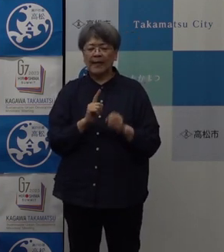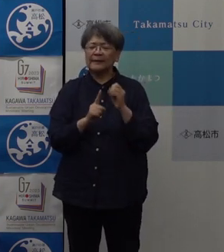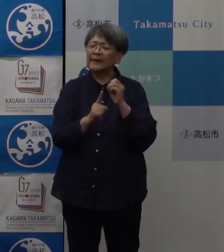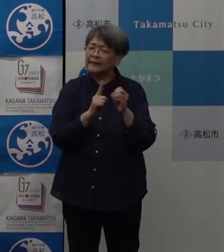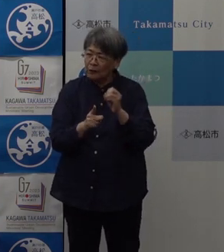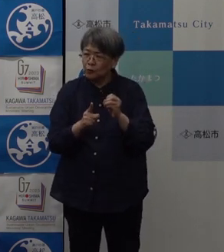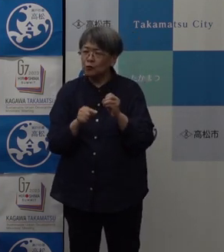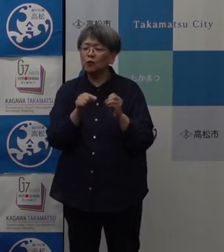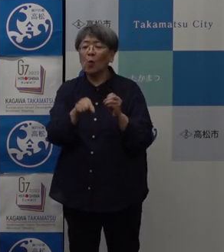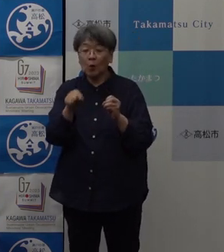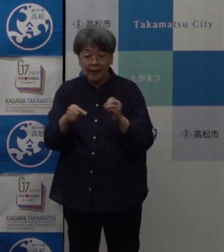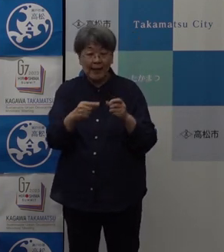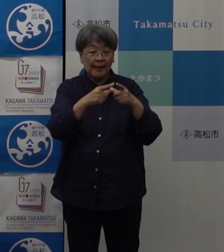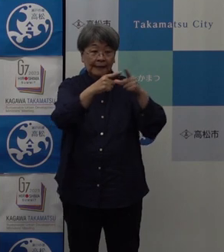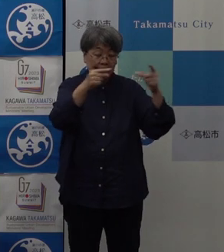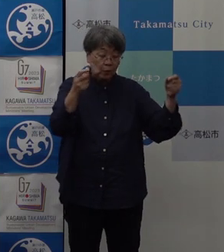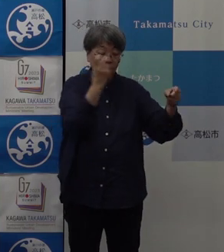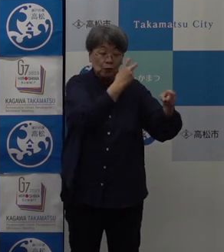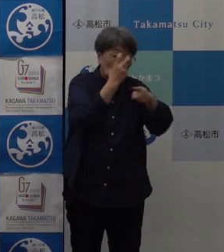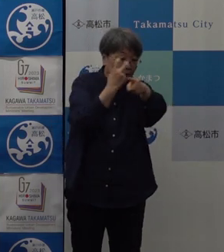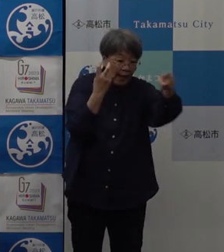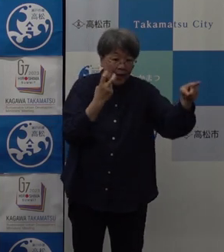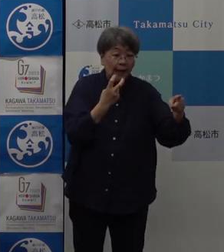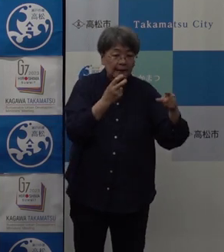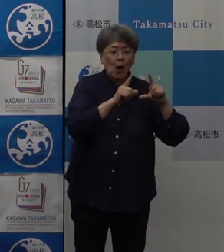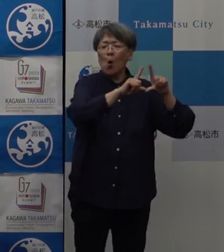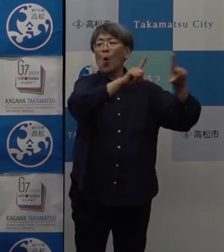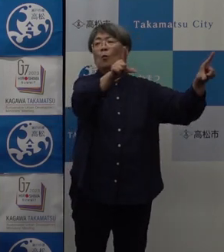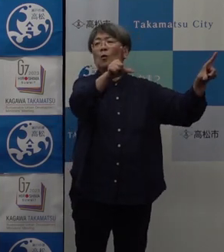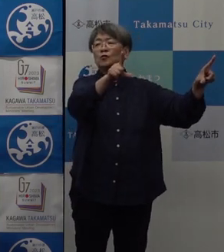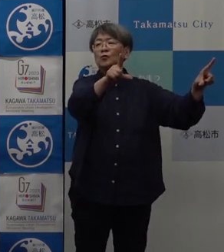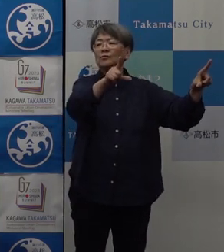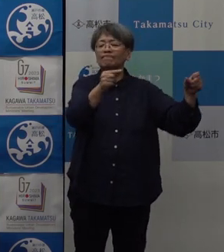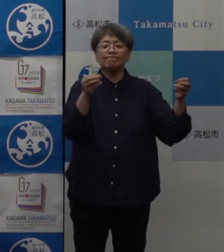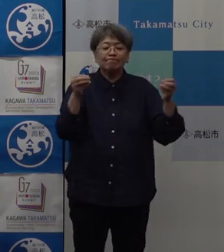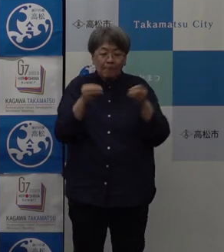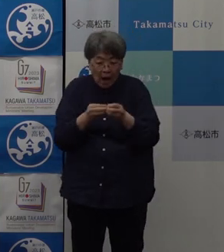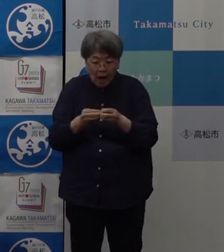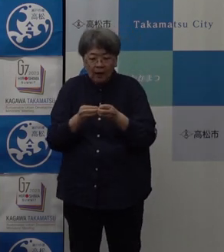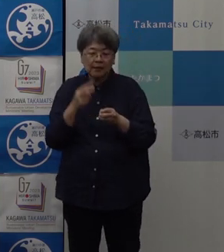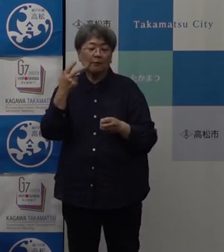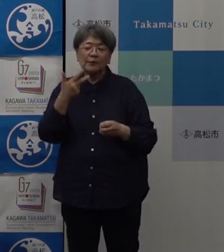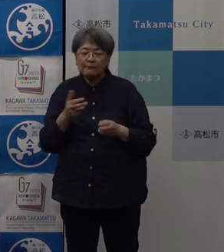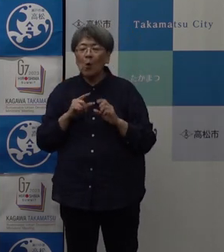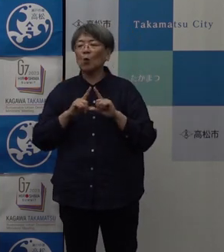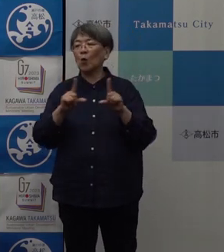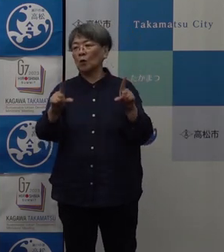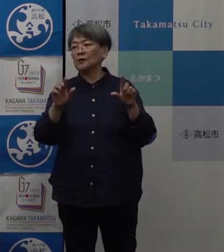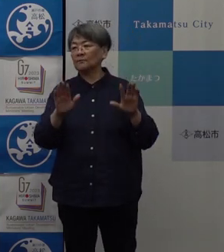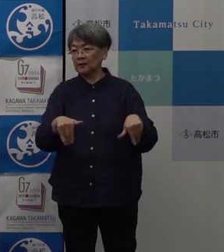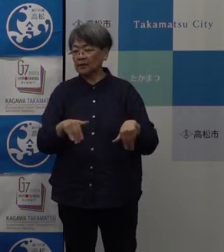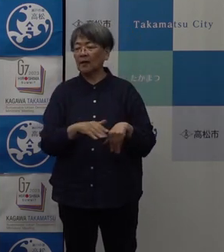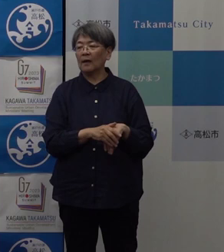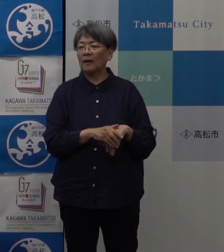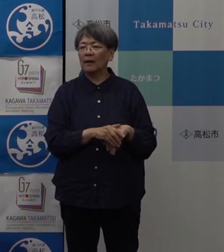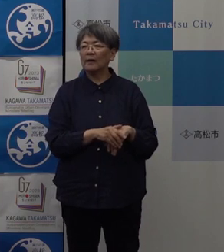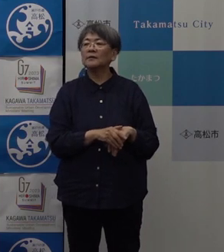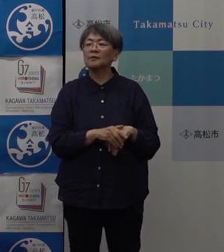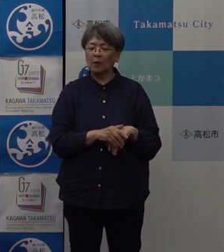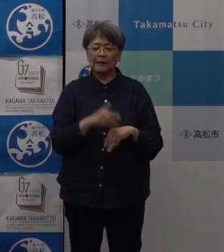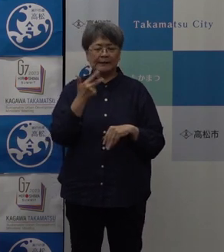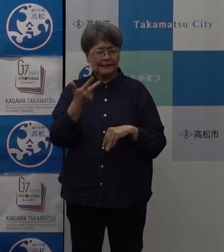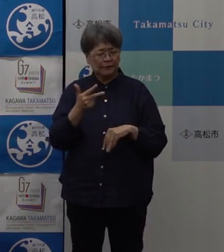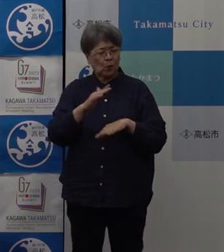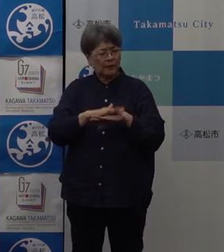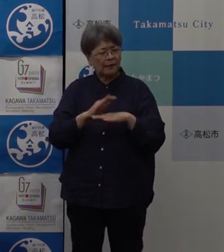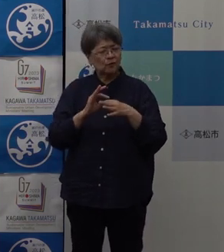方で全国調査をやって公表するというタイミングに合わせて、まあ、今回公表したということでございまして、まあ、その辺に市の手